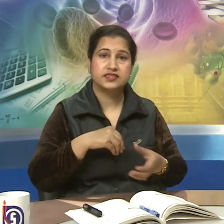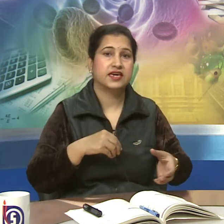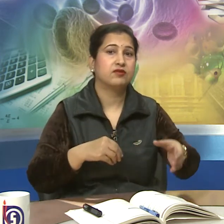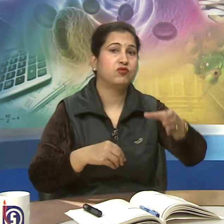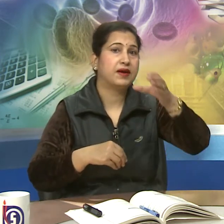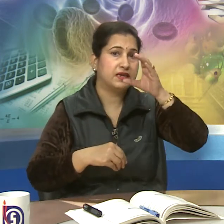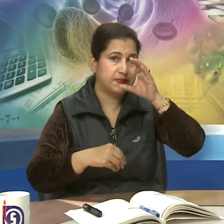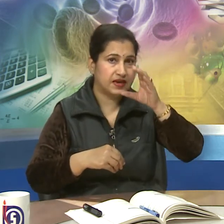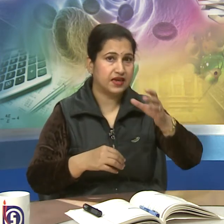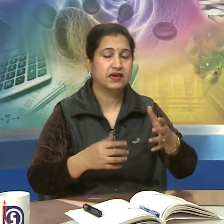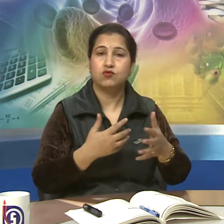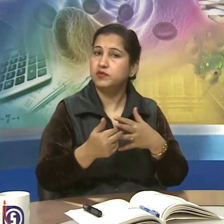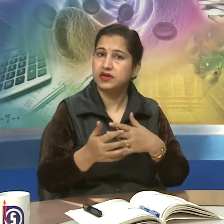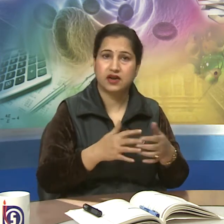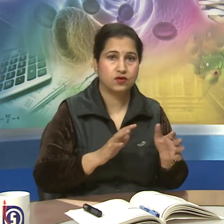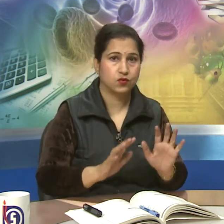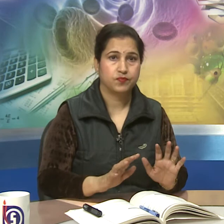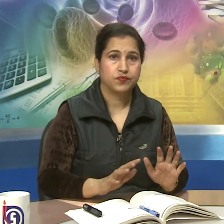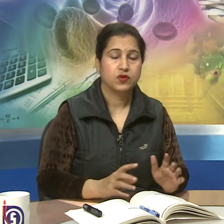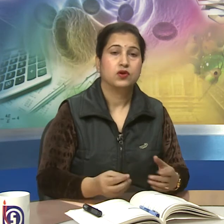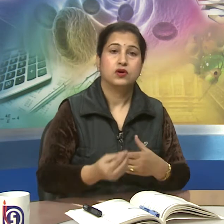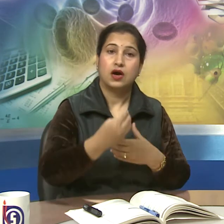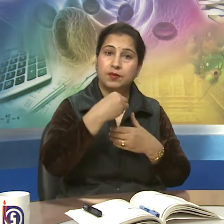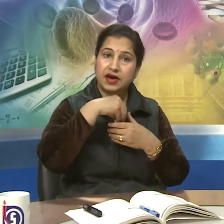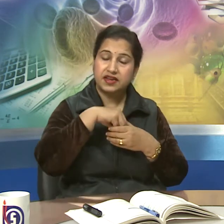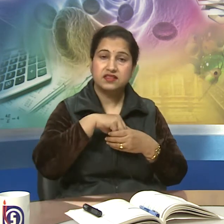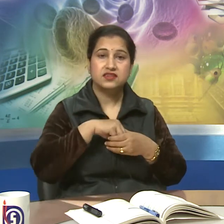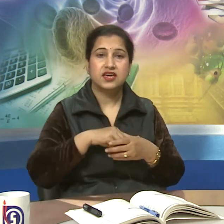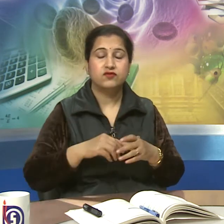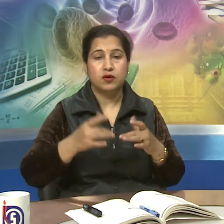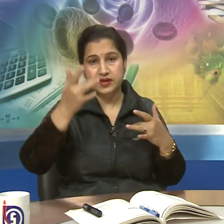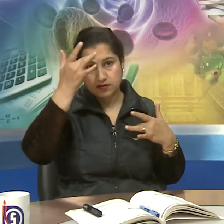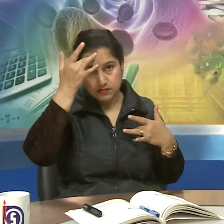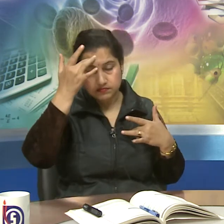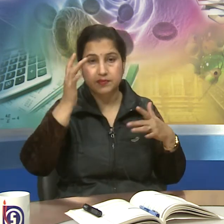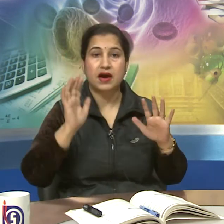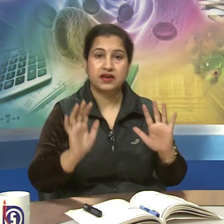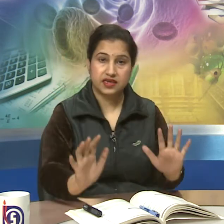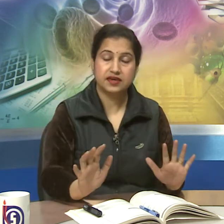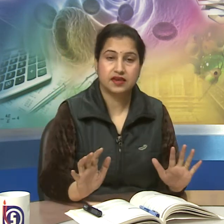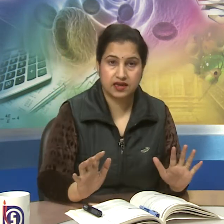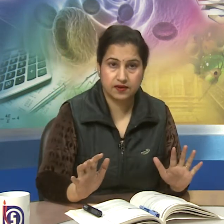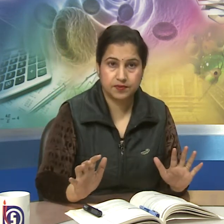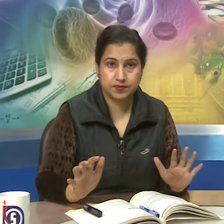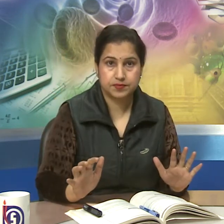चाहे हम पानी पी लें यह कोई भी कारण हो हमारे अंदर जाकर व हमें बीमार ही करेंगे